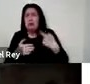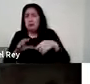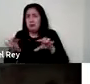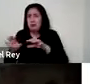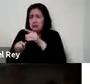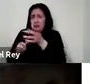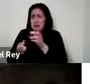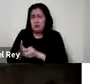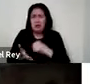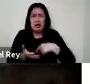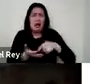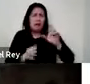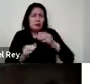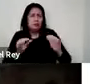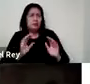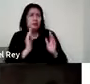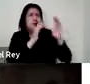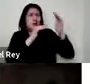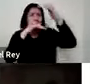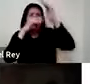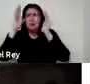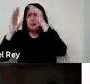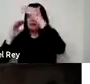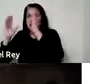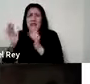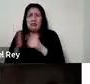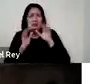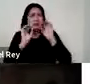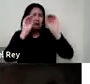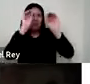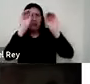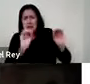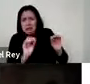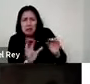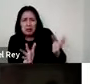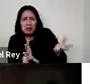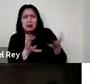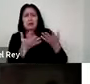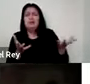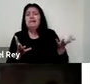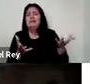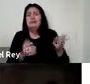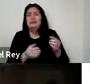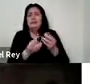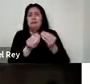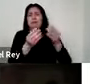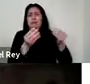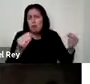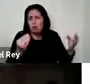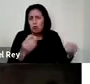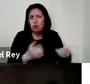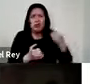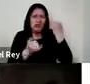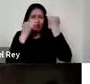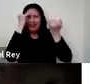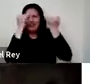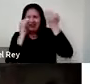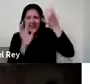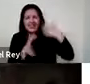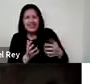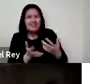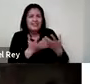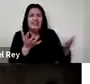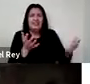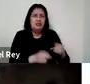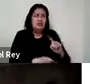le hemos mandado hacer sus andamios, le hemos puesto sus cositas, hay cientos de prototipos que muchos de ellos